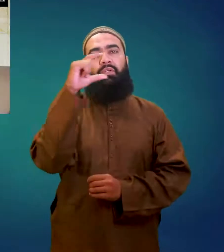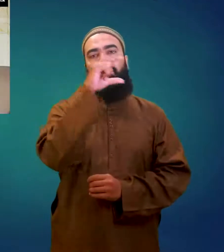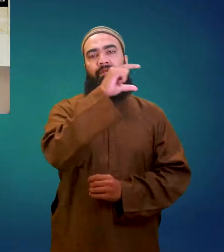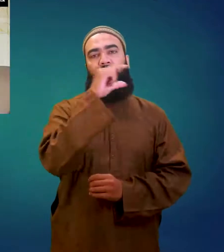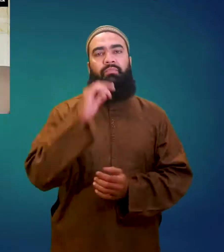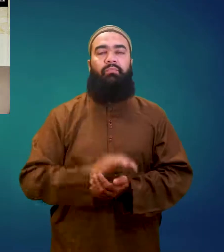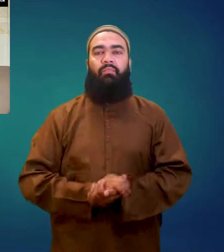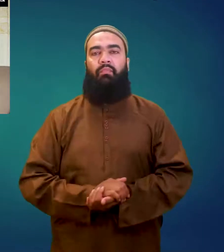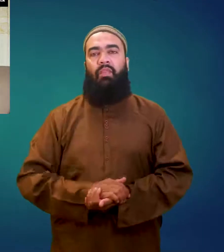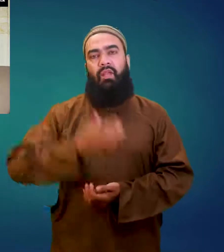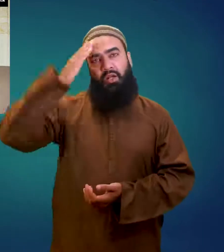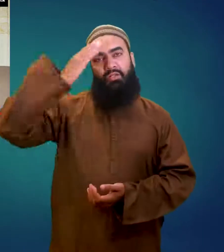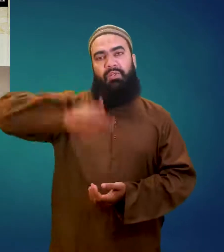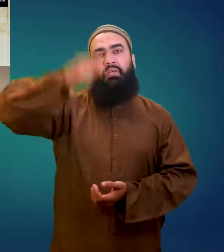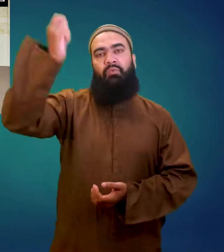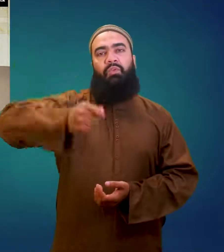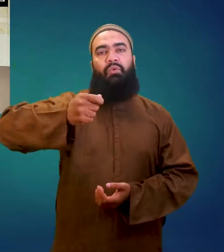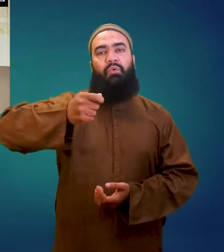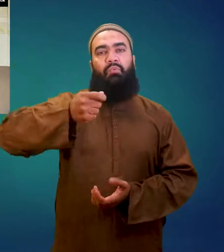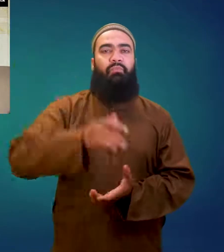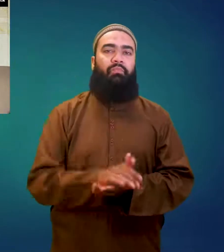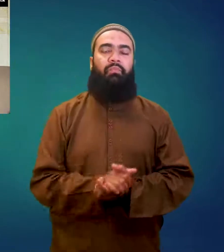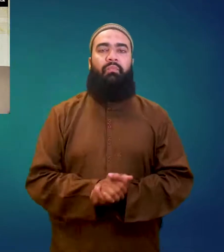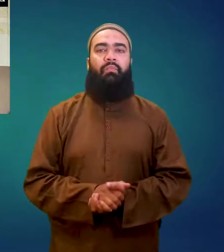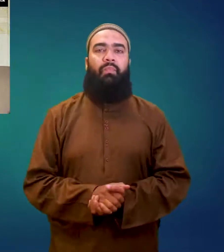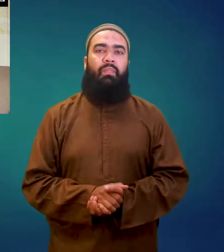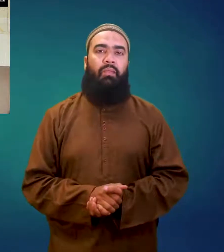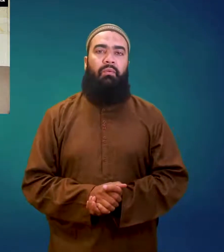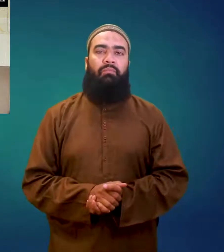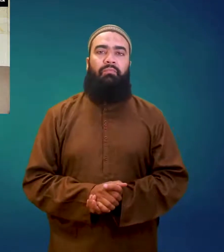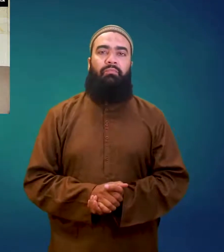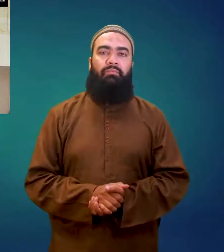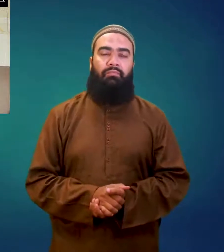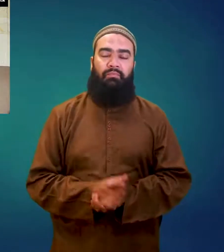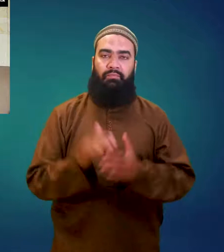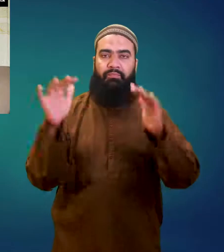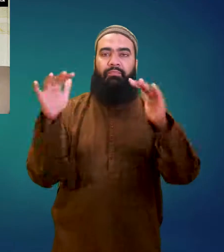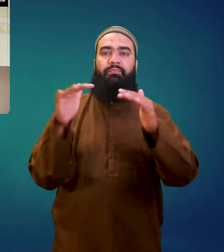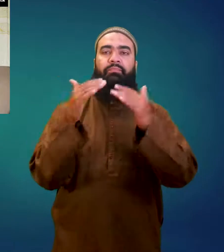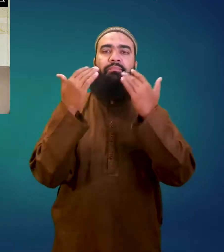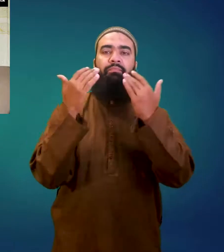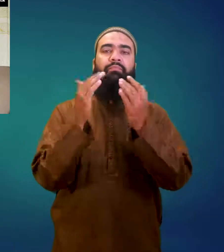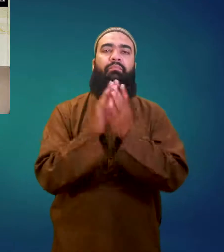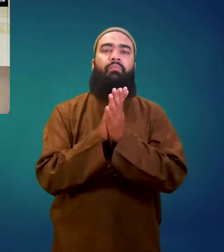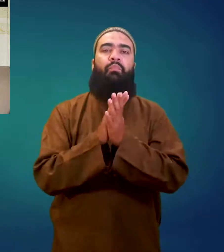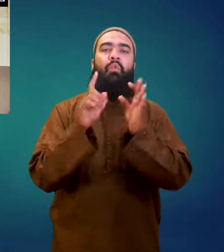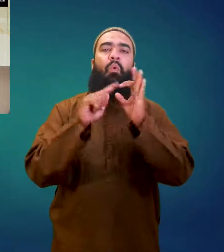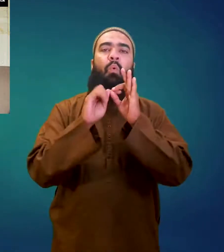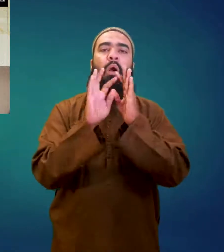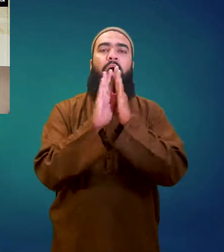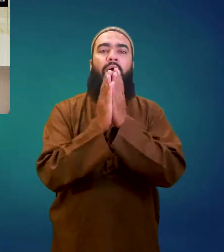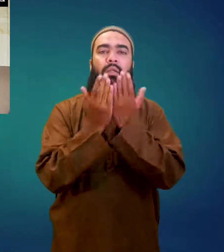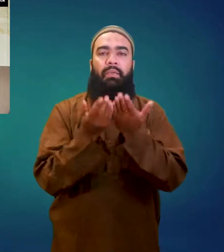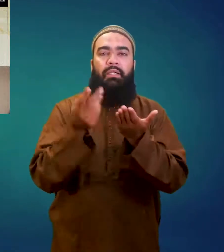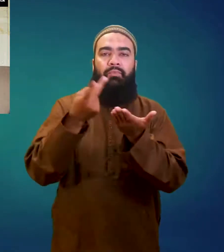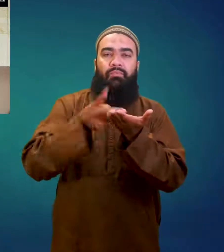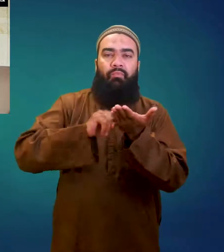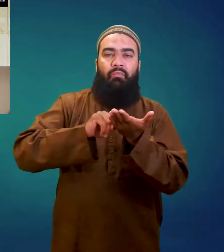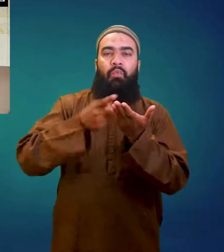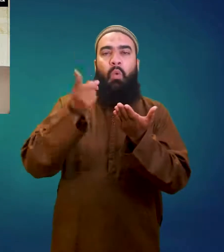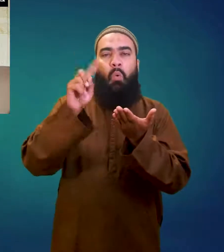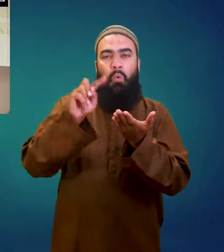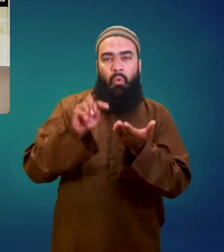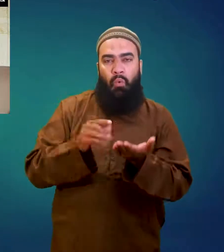بسم اللہ الرحمن الرحیم۔ السلام علیکم ورحمۃ اللہ۔ ناظرین کرام، قرآن مجید